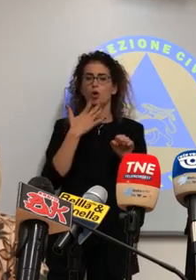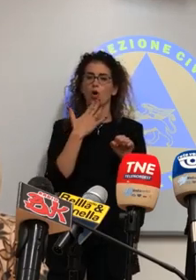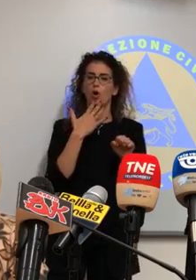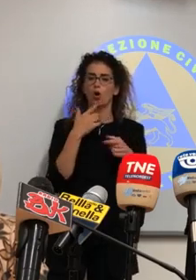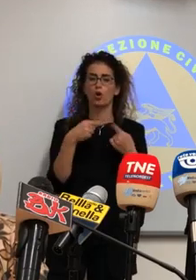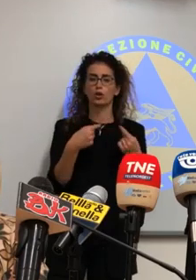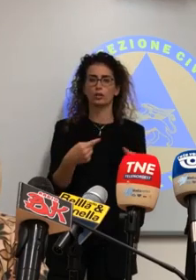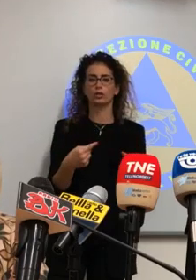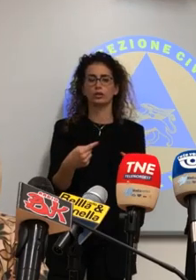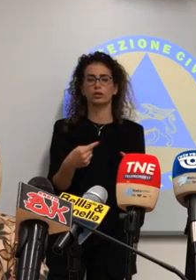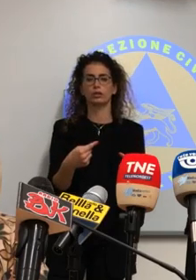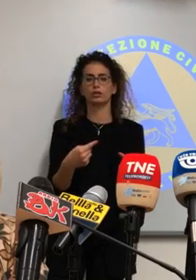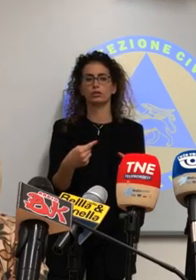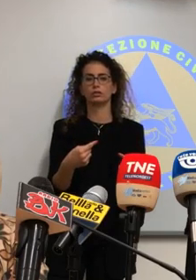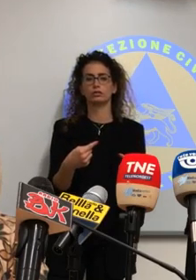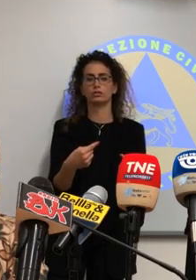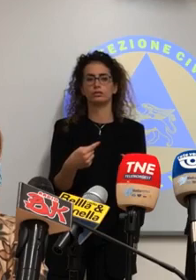ancora